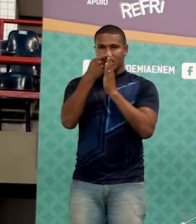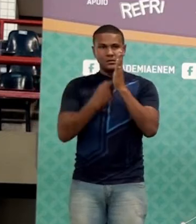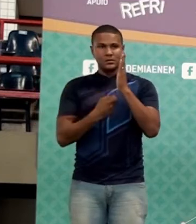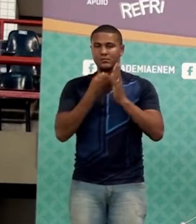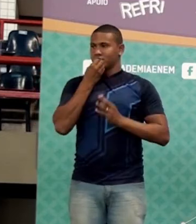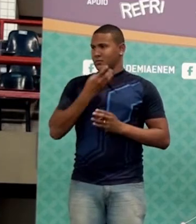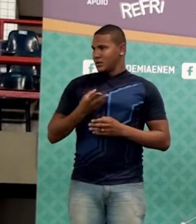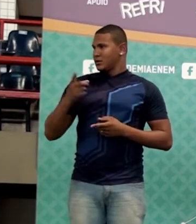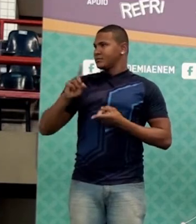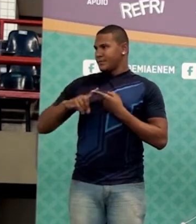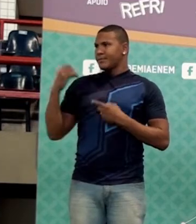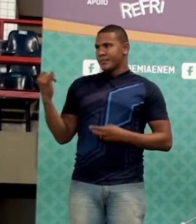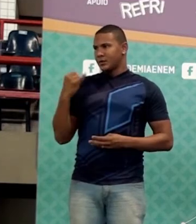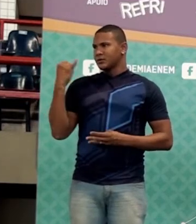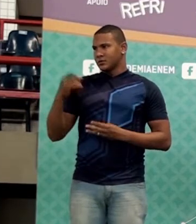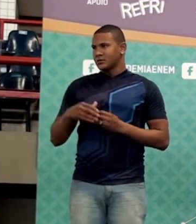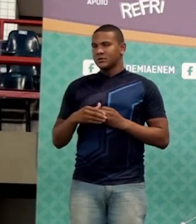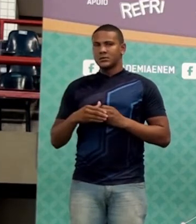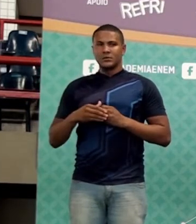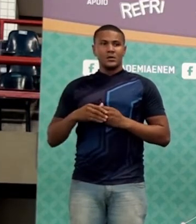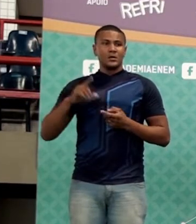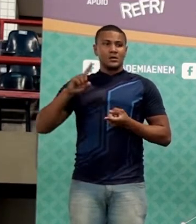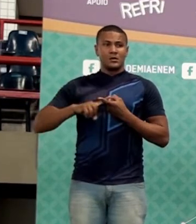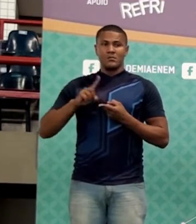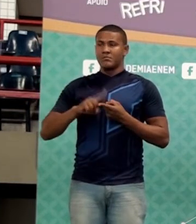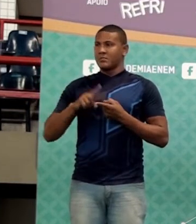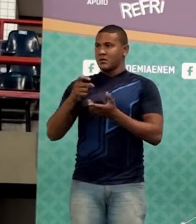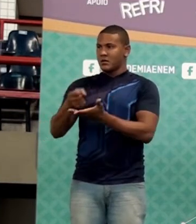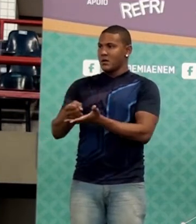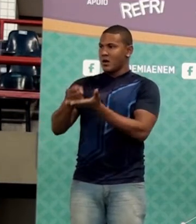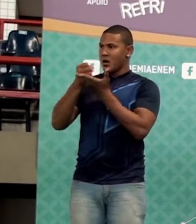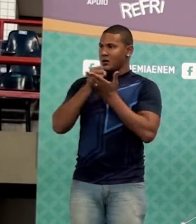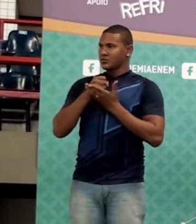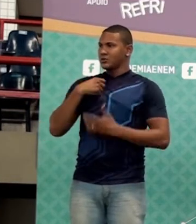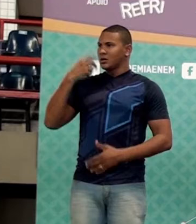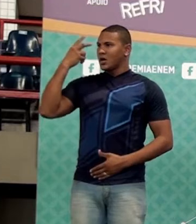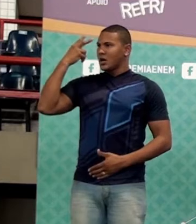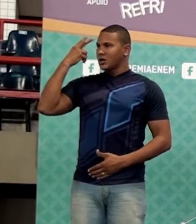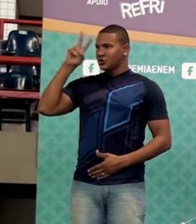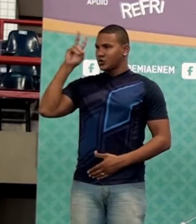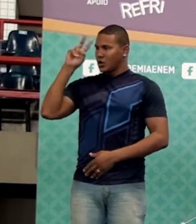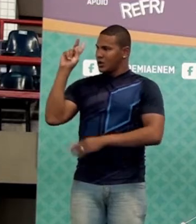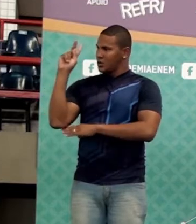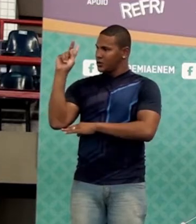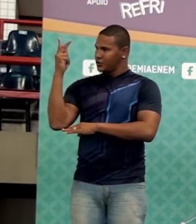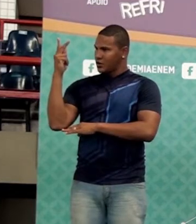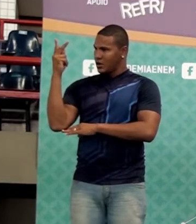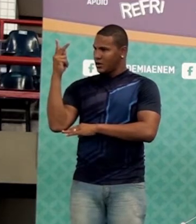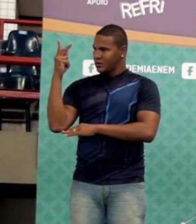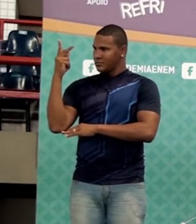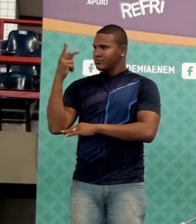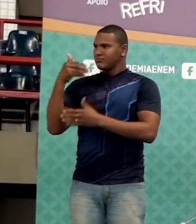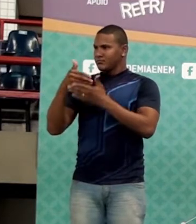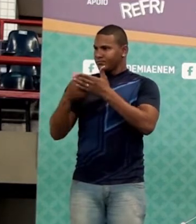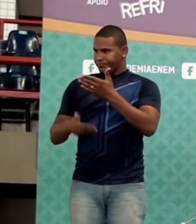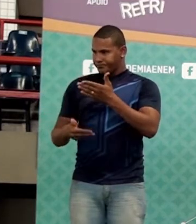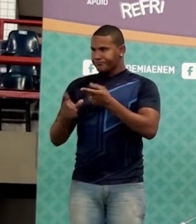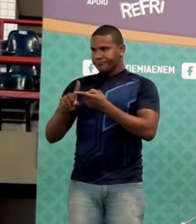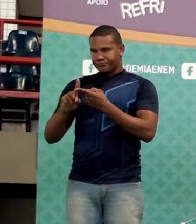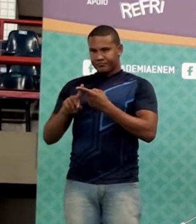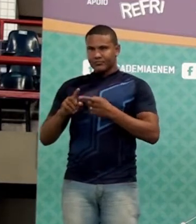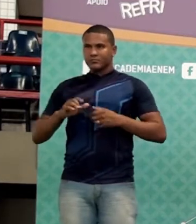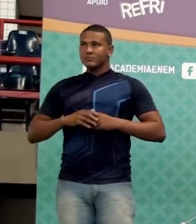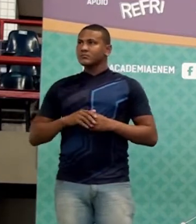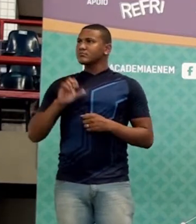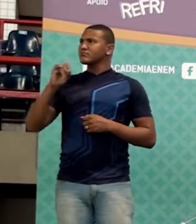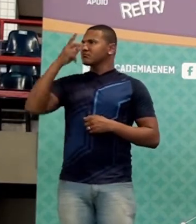elas ainda ajudam na prova de história. Então, se o pessoal que está sentado na arquibancada quiser